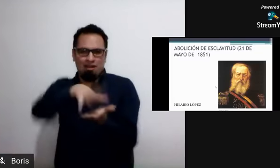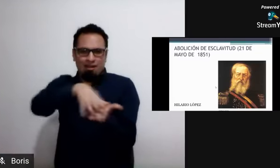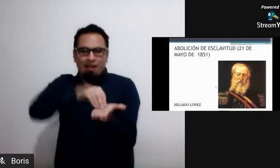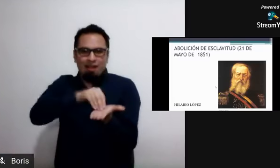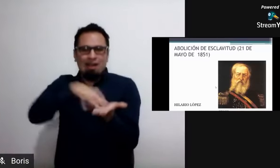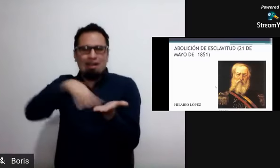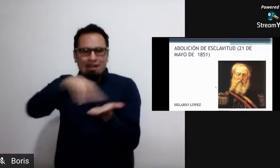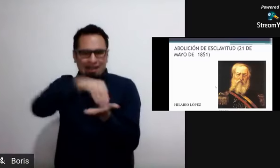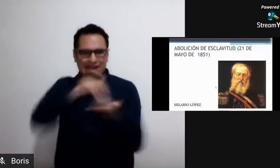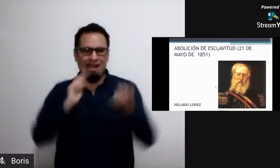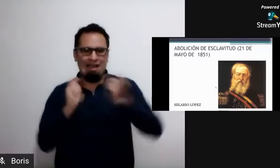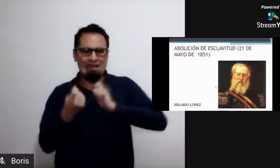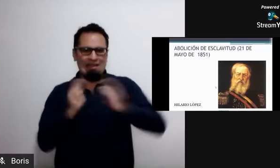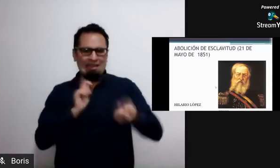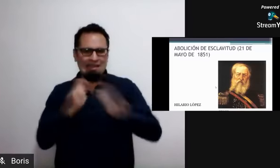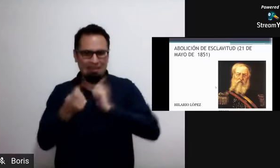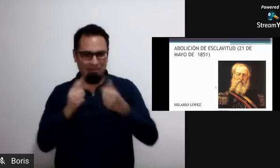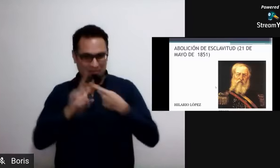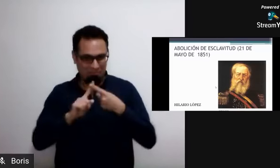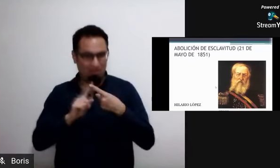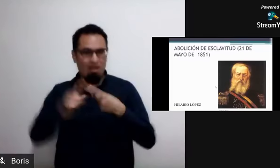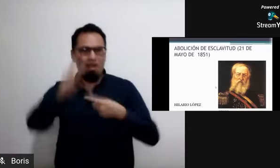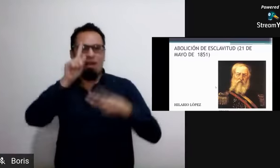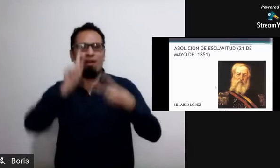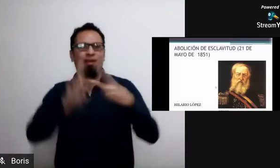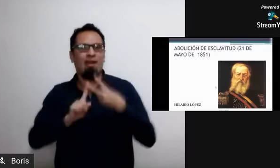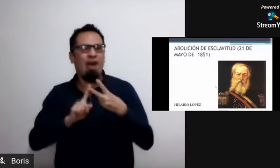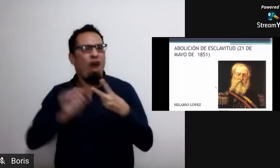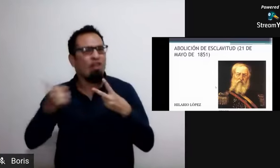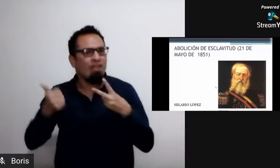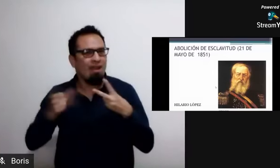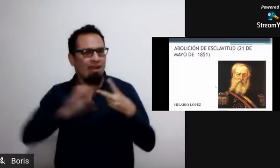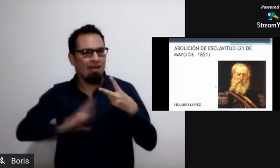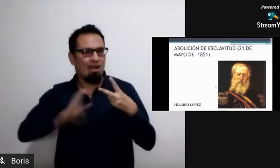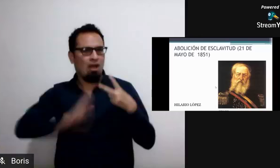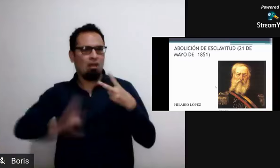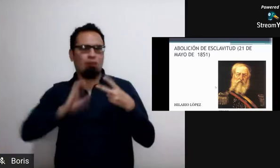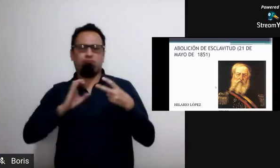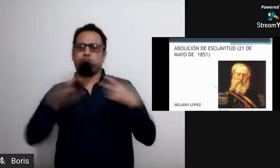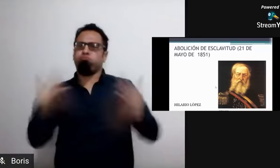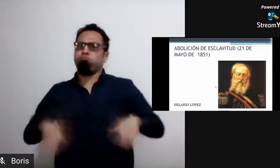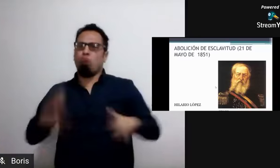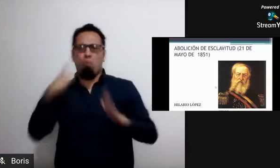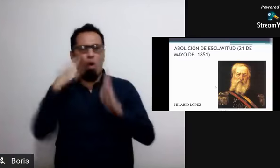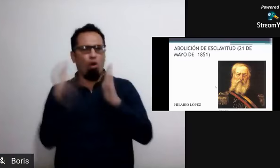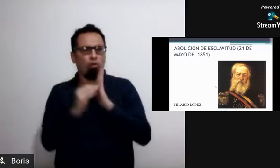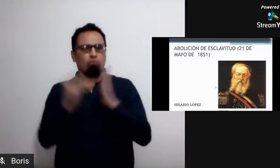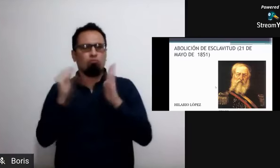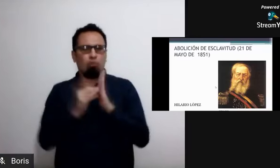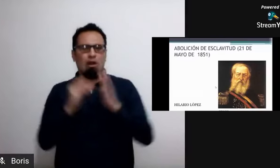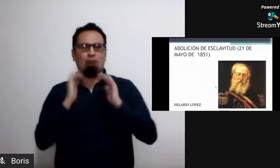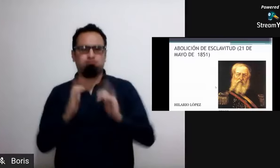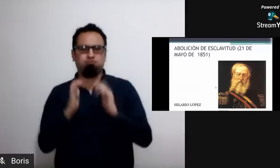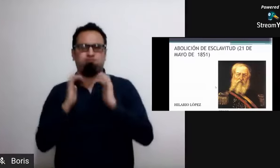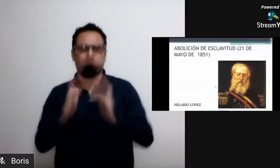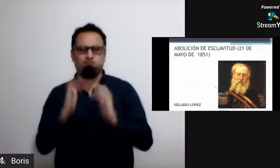con diferentes características y que estas se presentaban de manera simultánea por